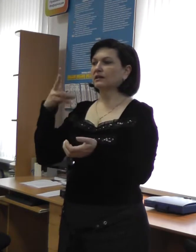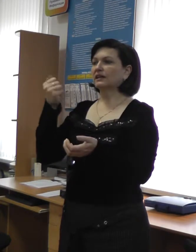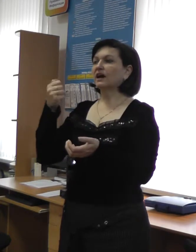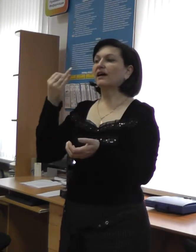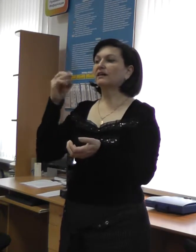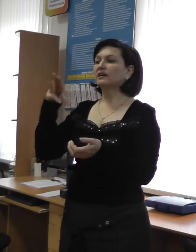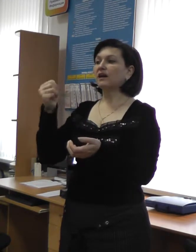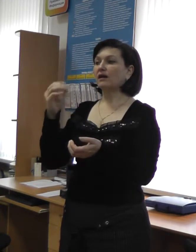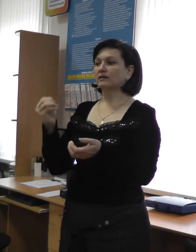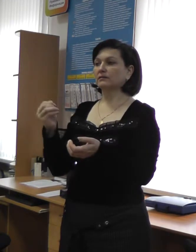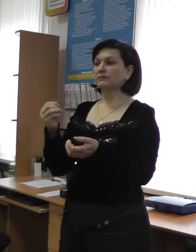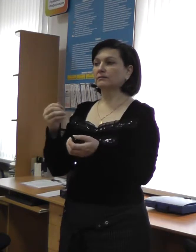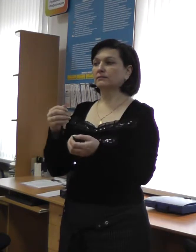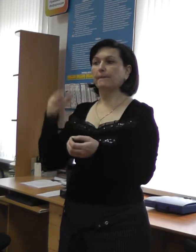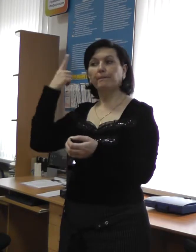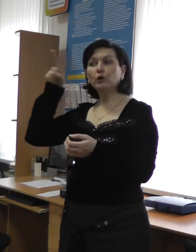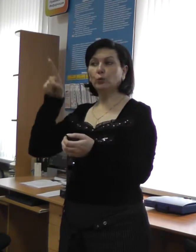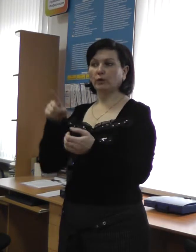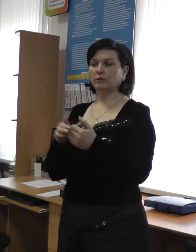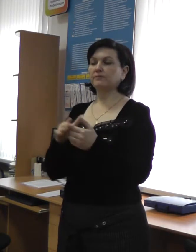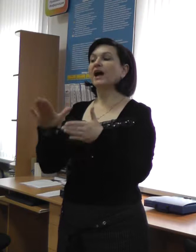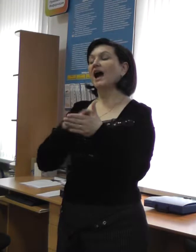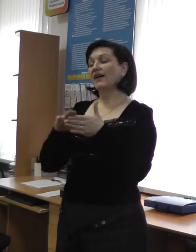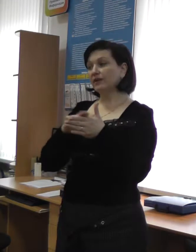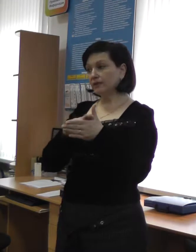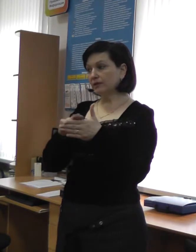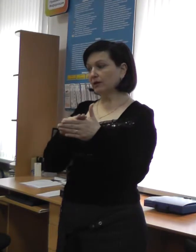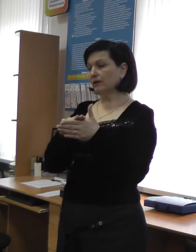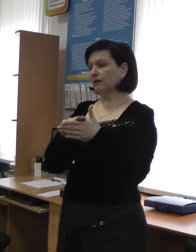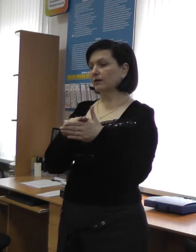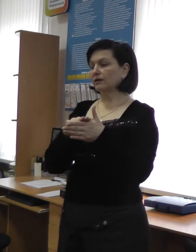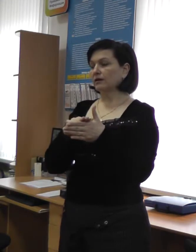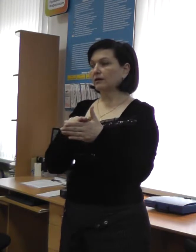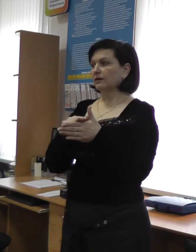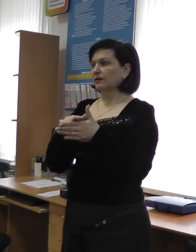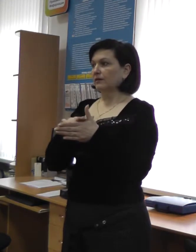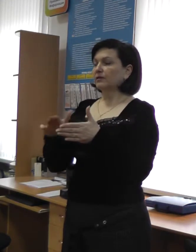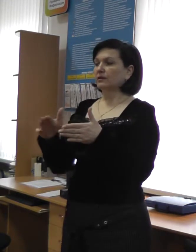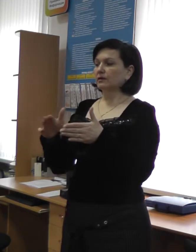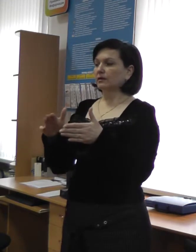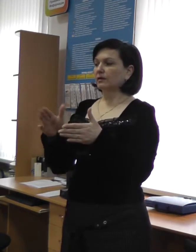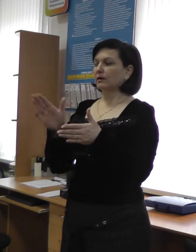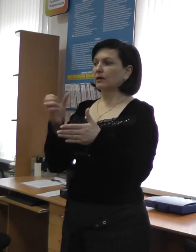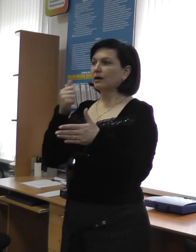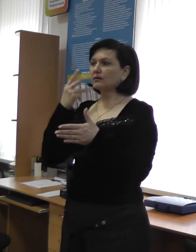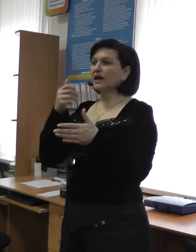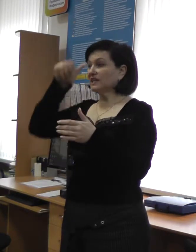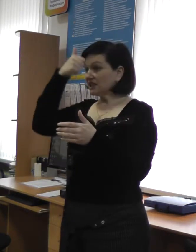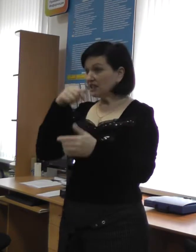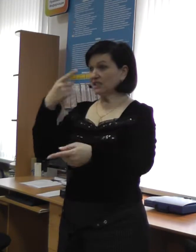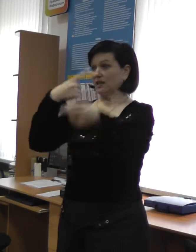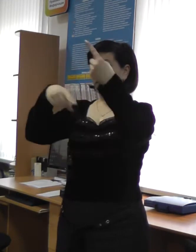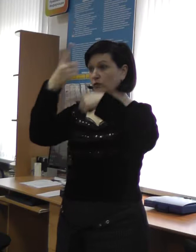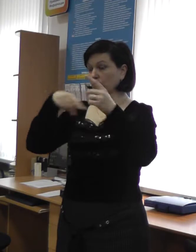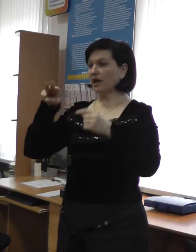Найтаки. Как гласит легенда, сама фамилия у Петра Афанасьевича появилась, когда он прибыл из Греции